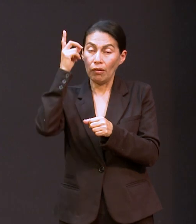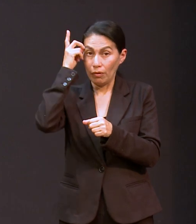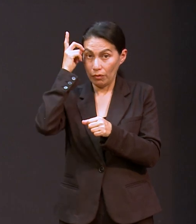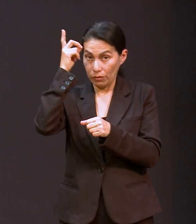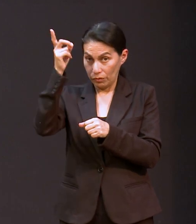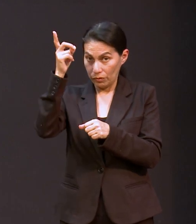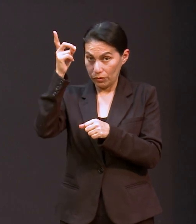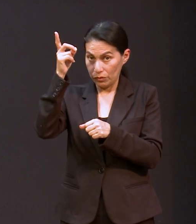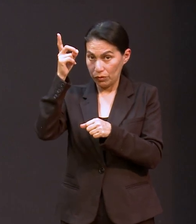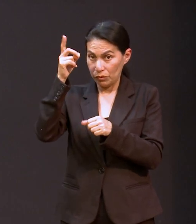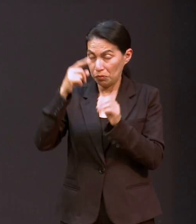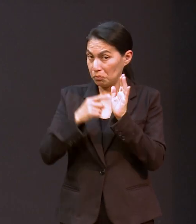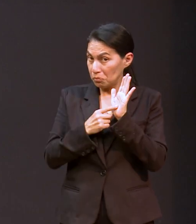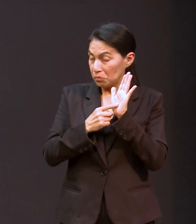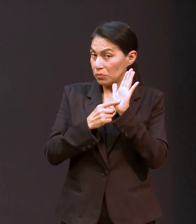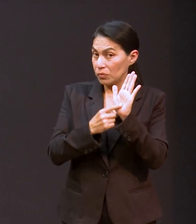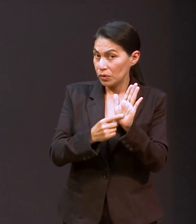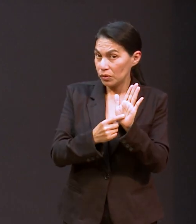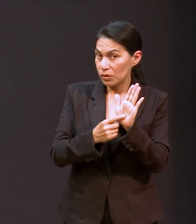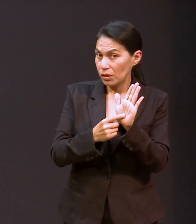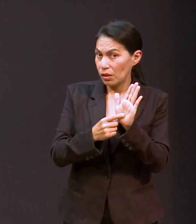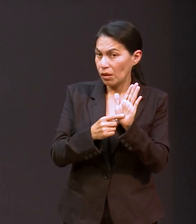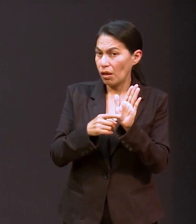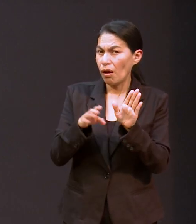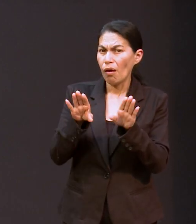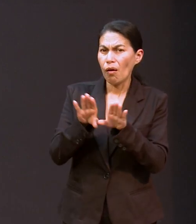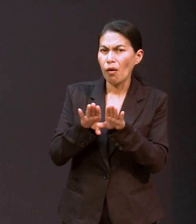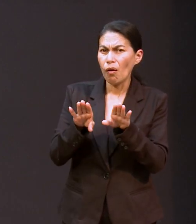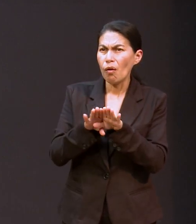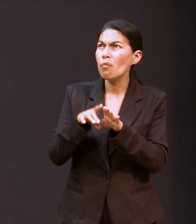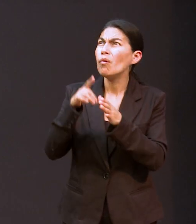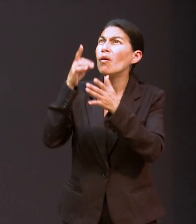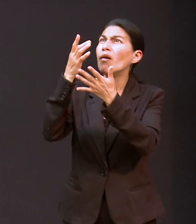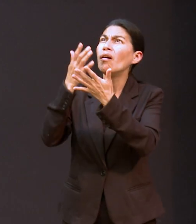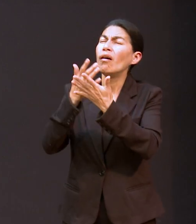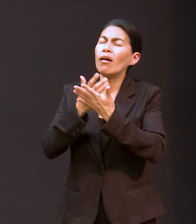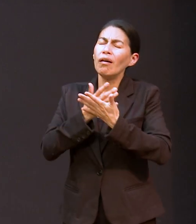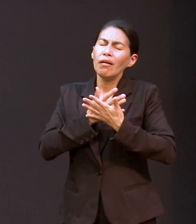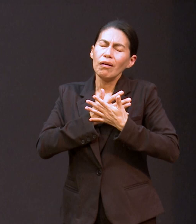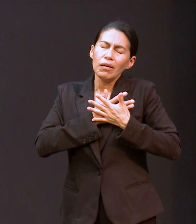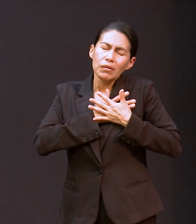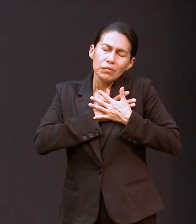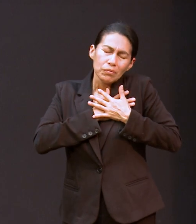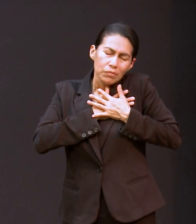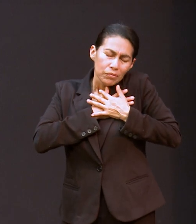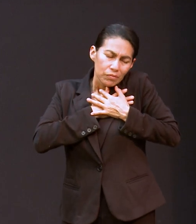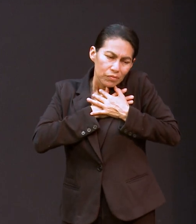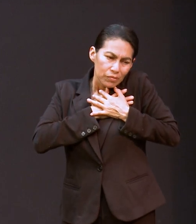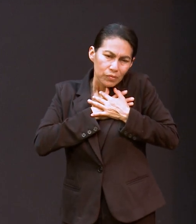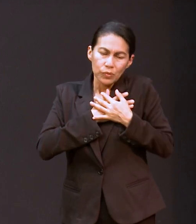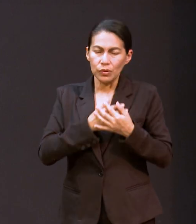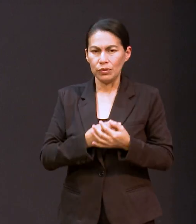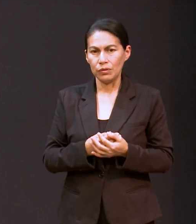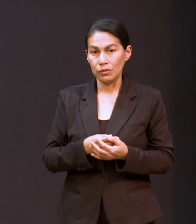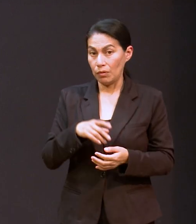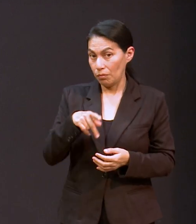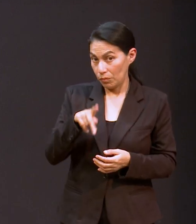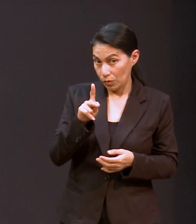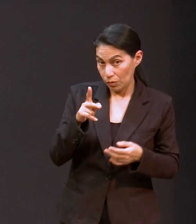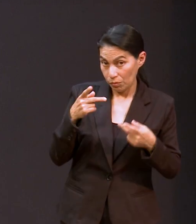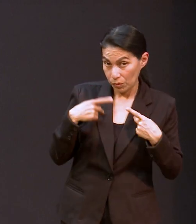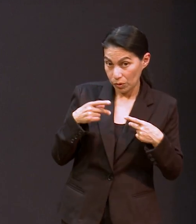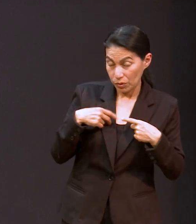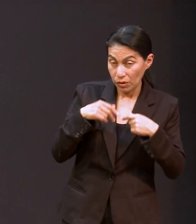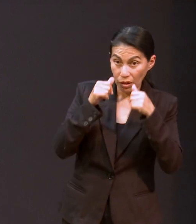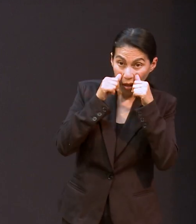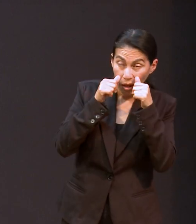corriente Dios se manifiesta dándote indicios de su amor pero si